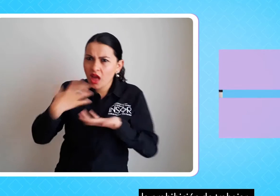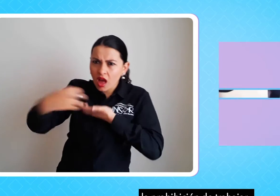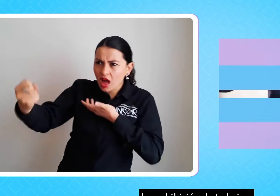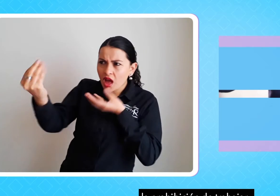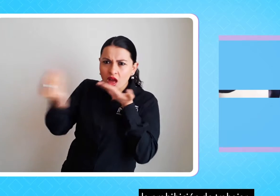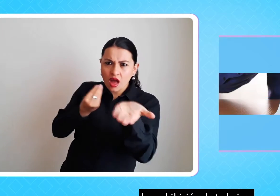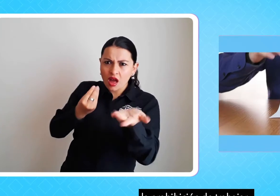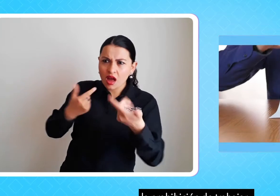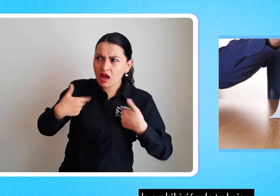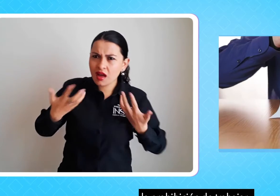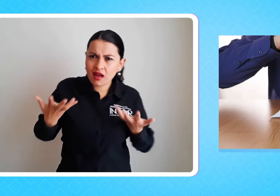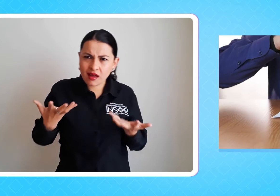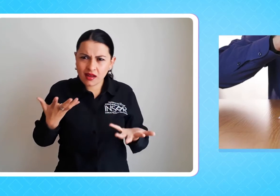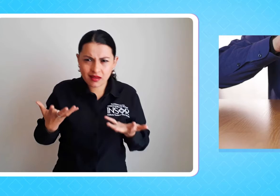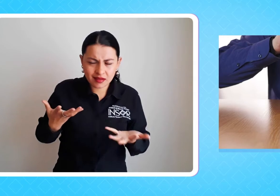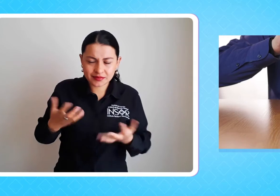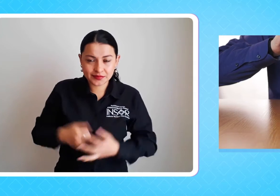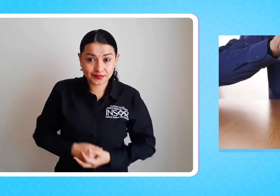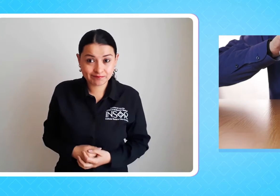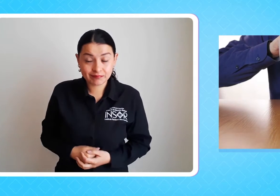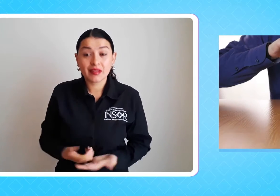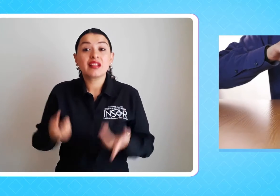la prohibición de trabajar,